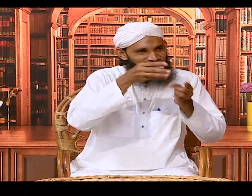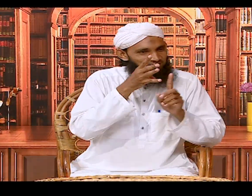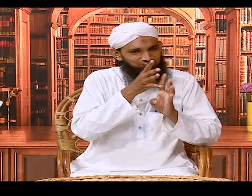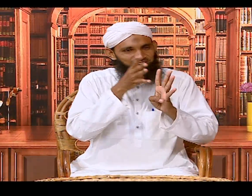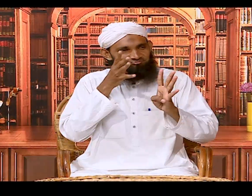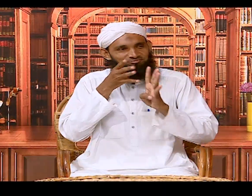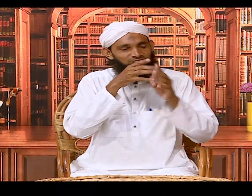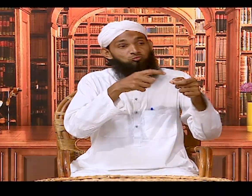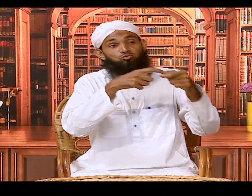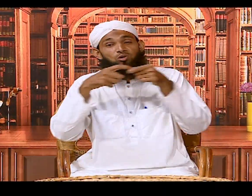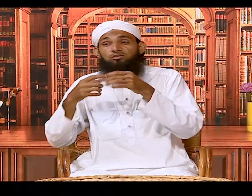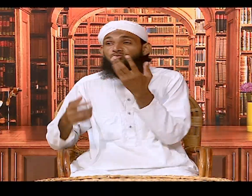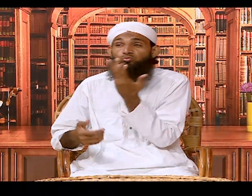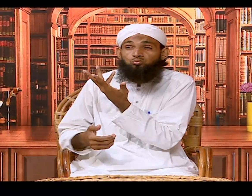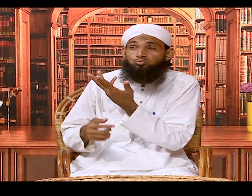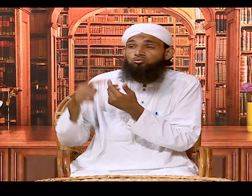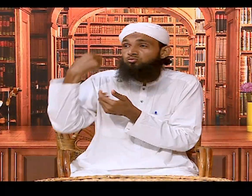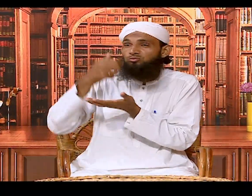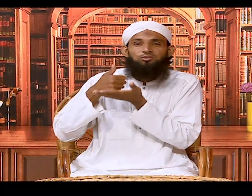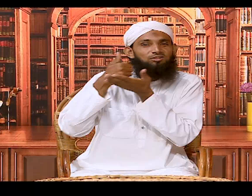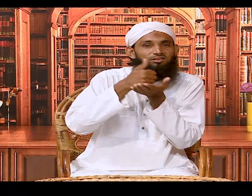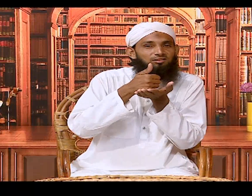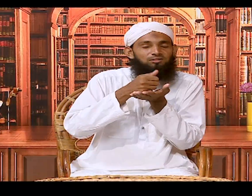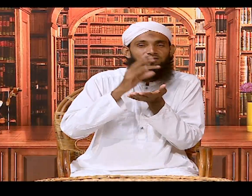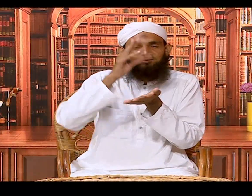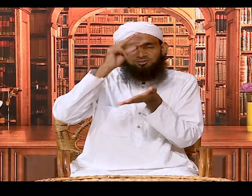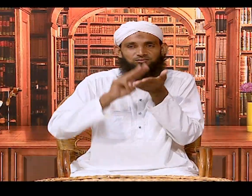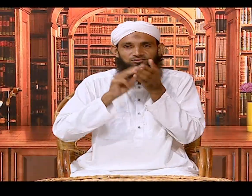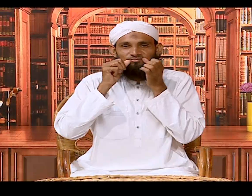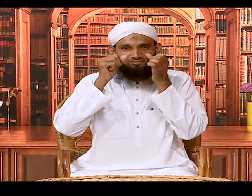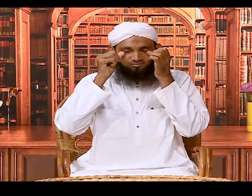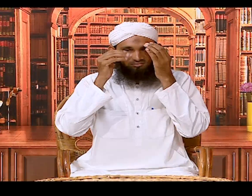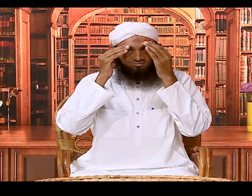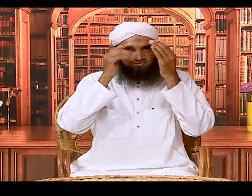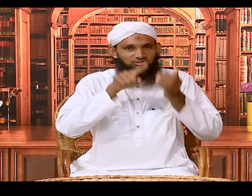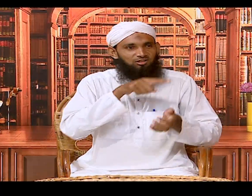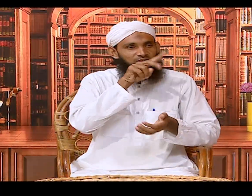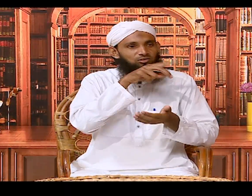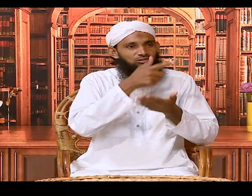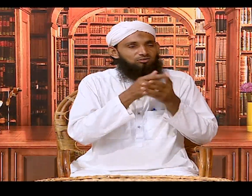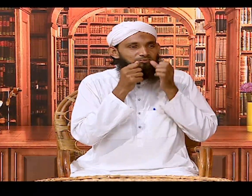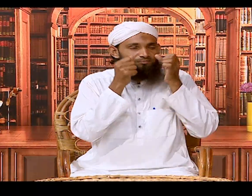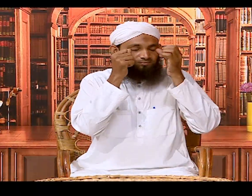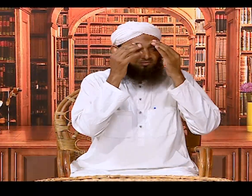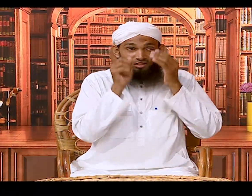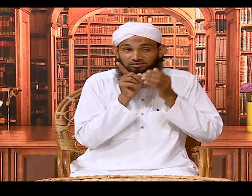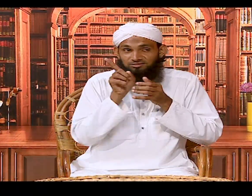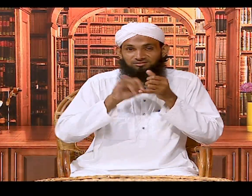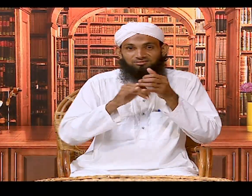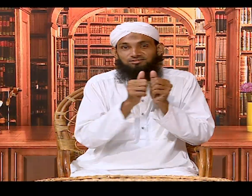گئے تو فرمایا، یہ کیا ہے، کس کی طرف سے ہے؟ عرض کیا گیا، یا رسول اللہ صلی اللہ علیہ وآلہ وسلم، عثمان